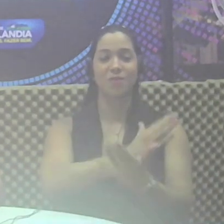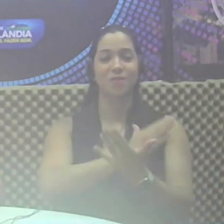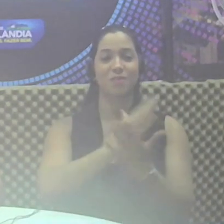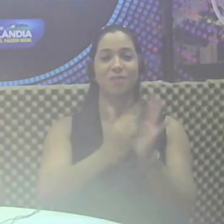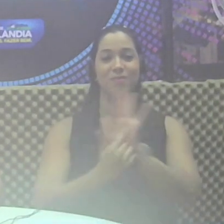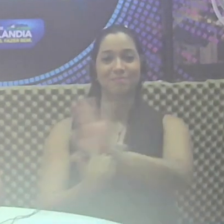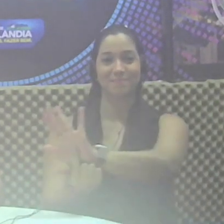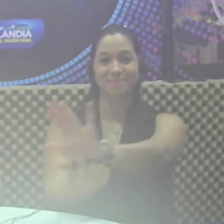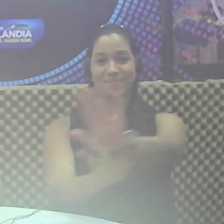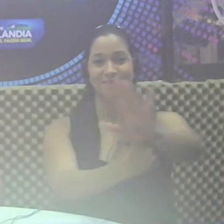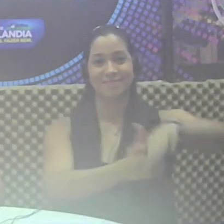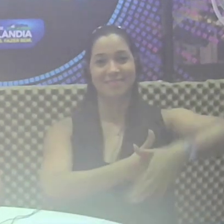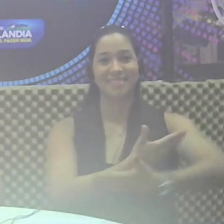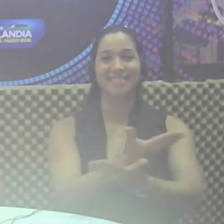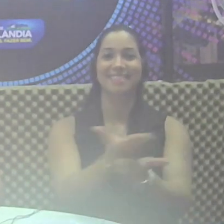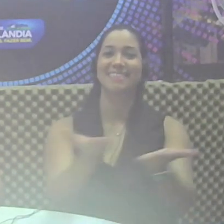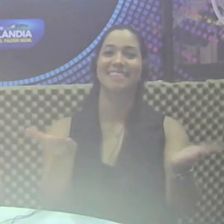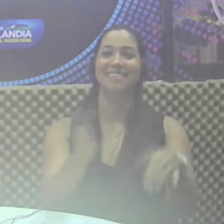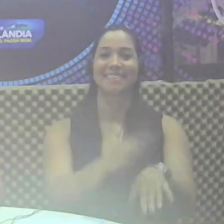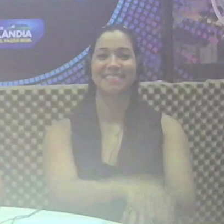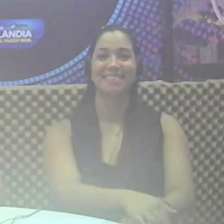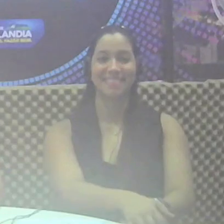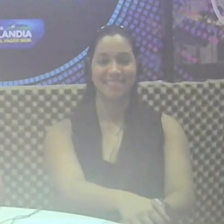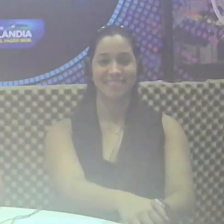Uberlândia no ar pra você.